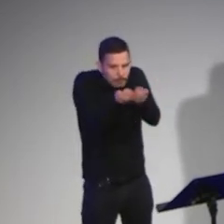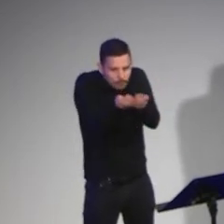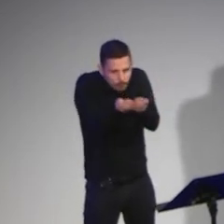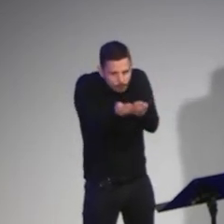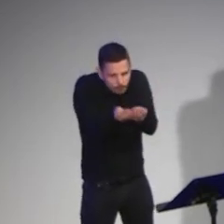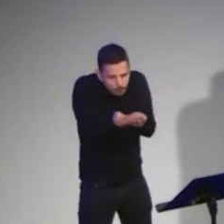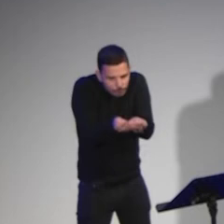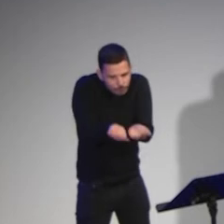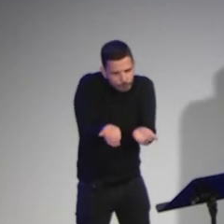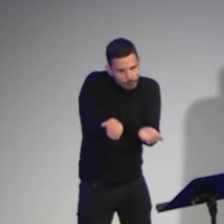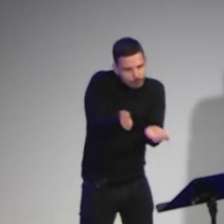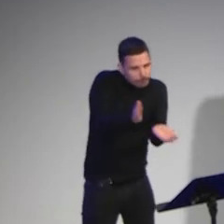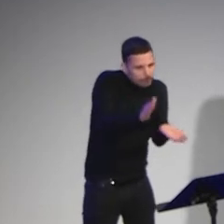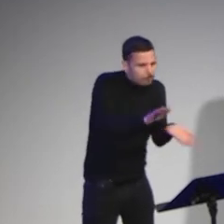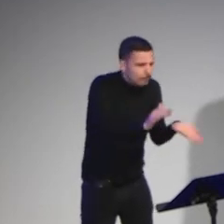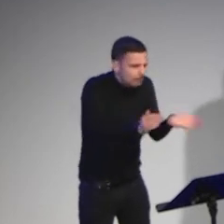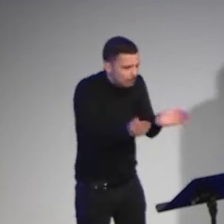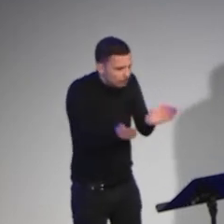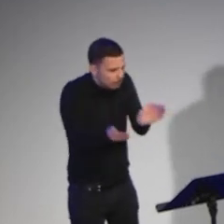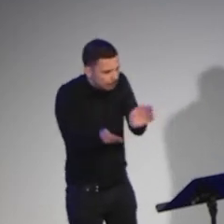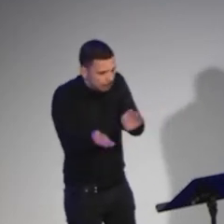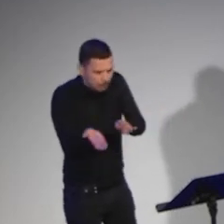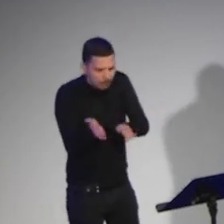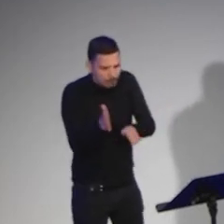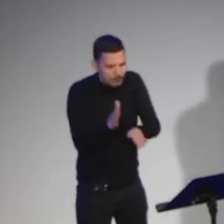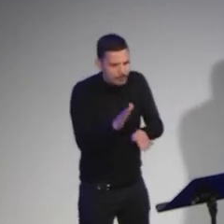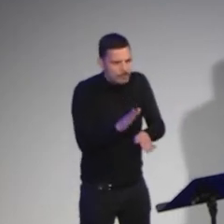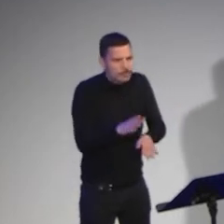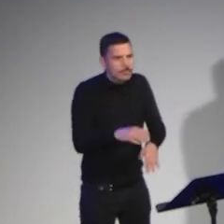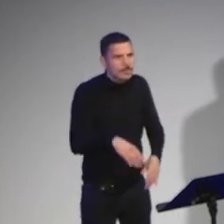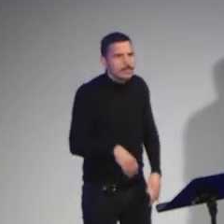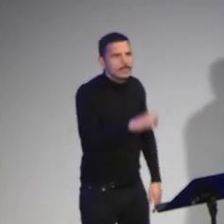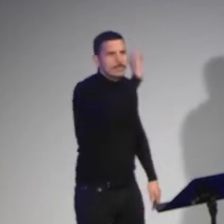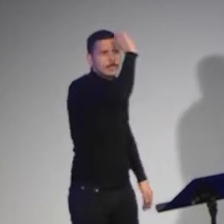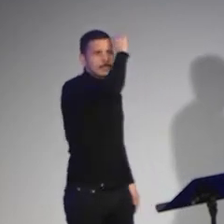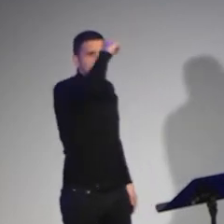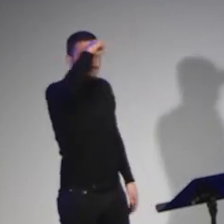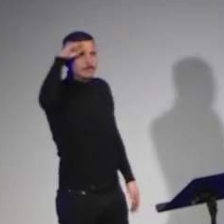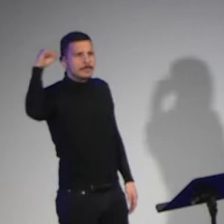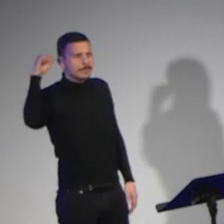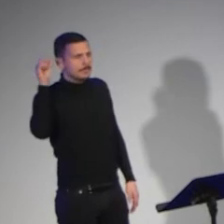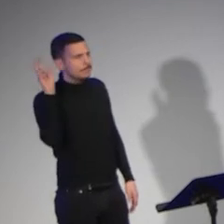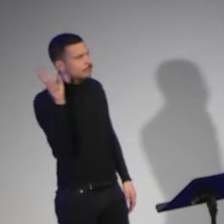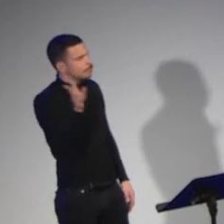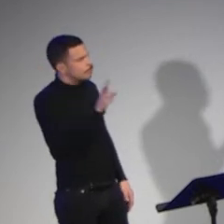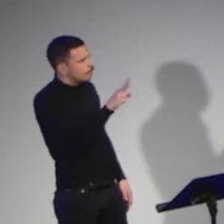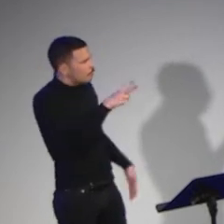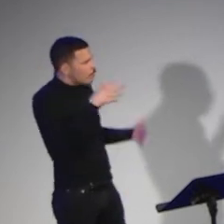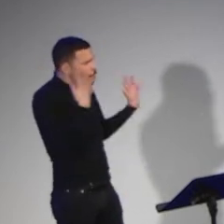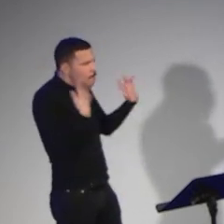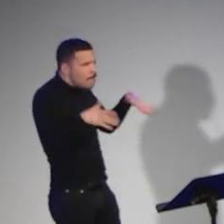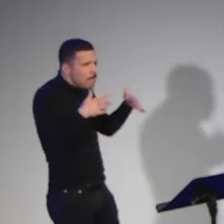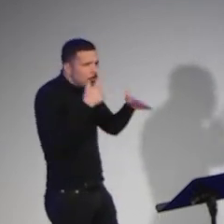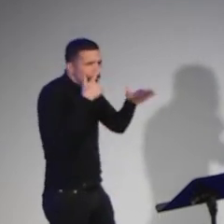de fraîcheur ne venait pas de l'herbe, mais de sa bouche et de sa figure. Ils étaient à genoux. Sarah appuya